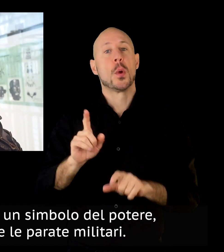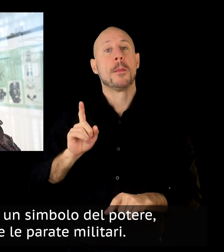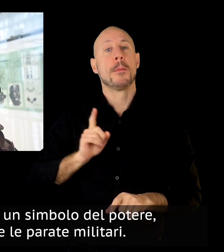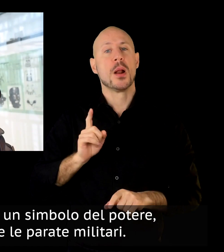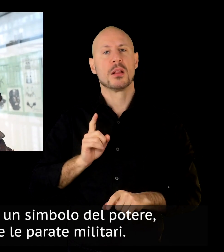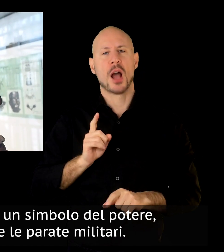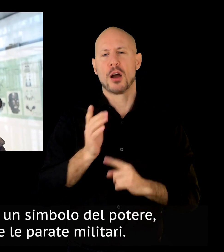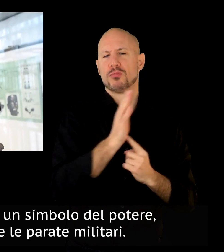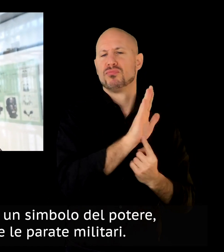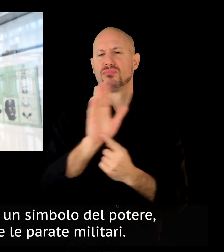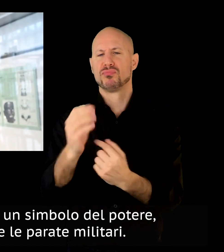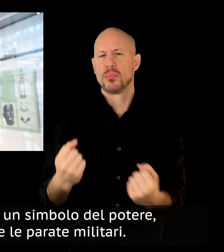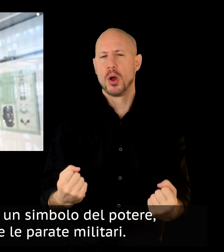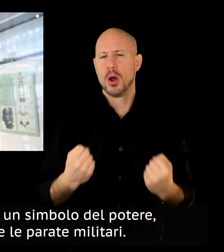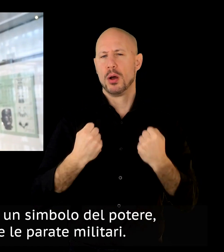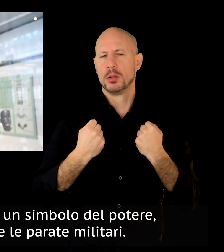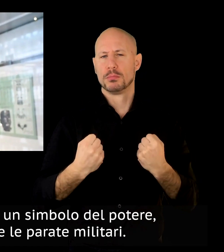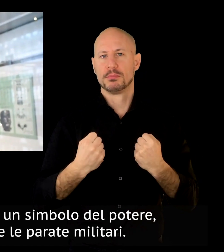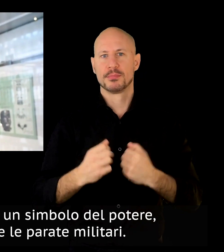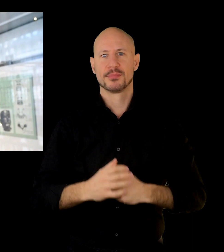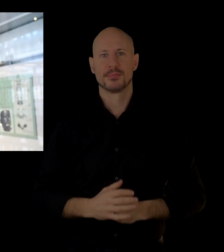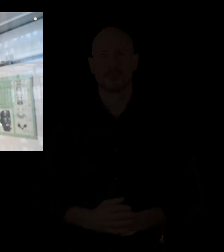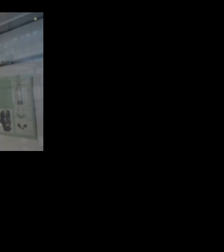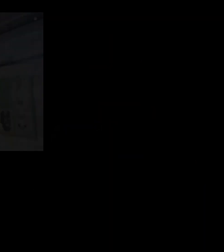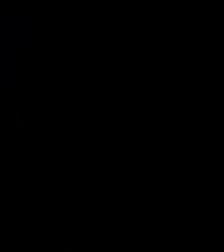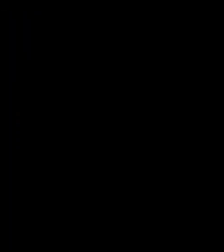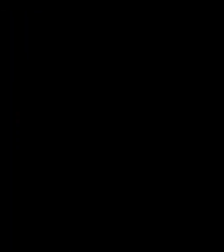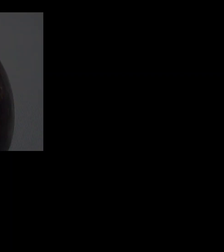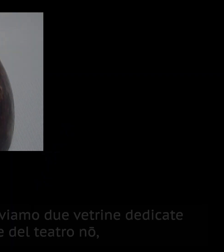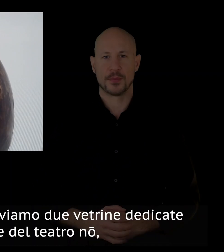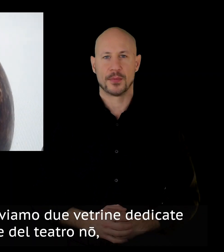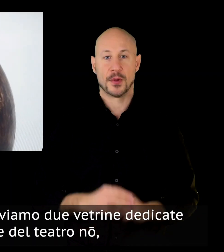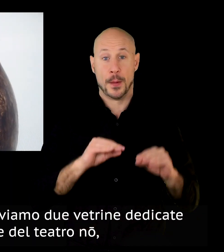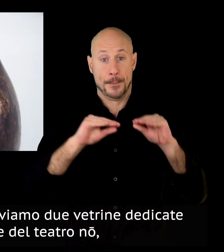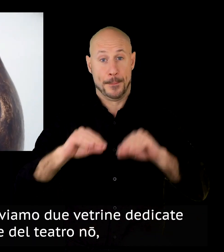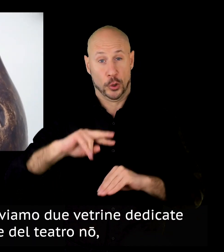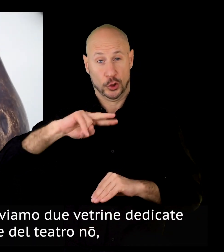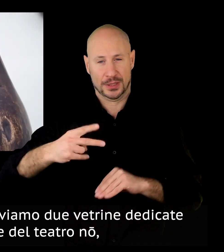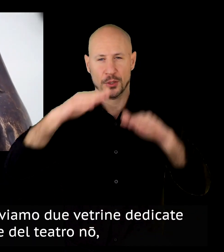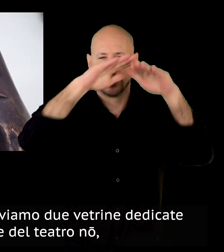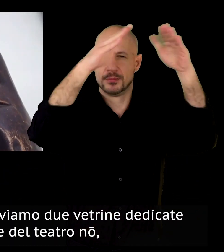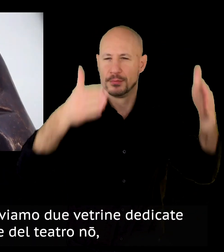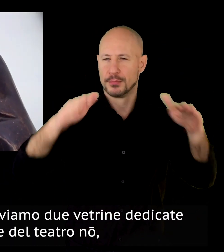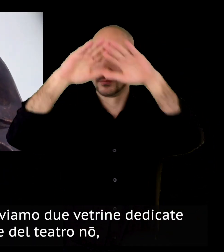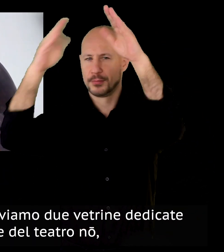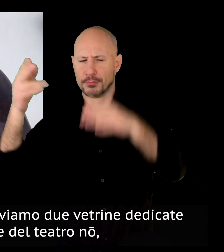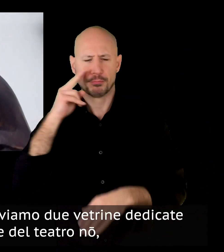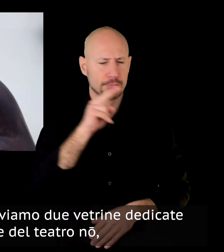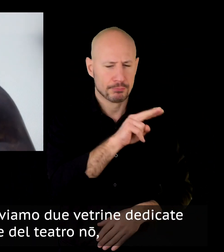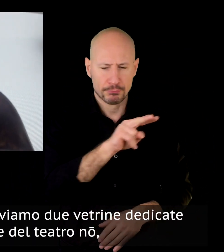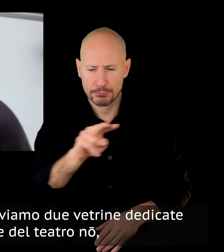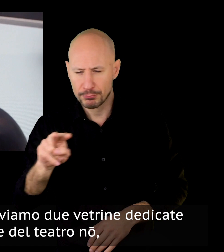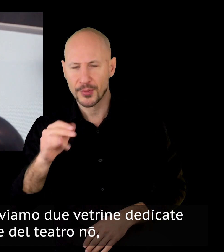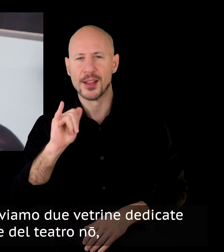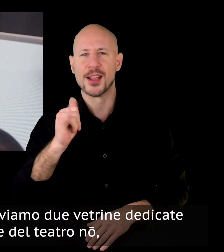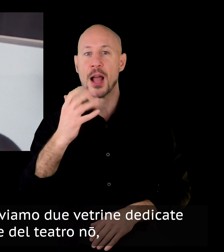un simbolo del potere indossate durante le parate militari nella seconda galleria troviamo due vetrine dedicate